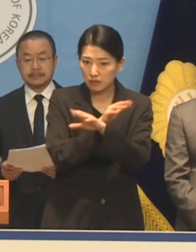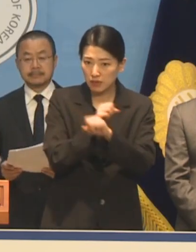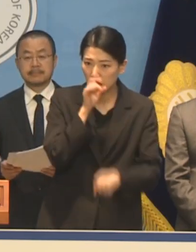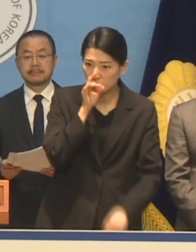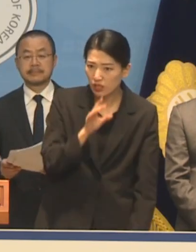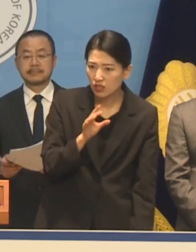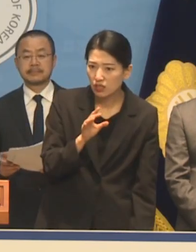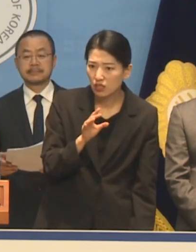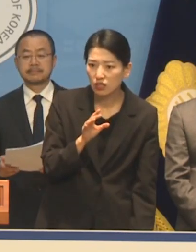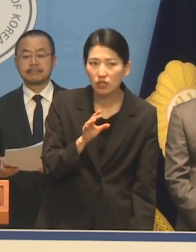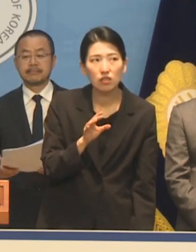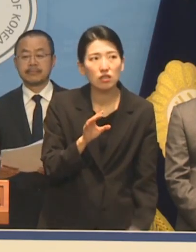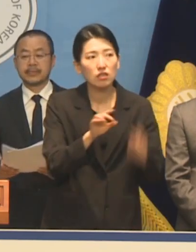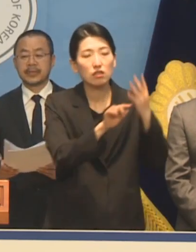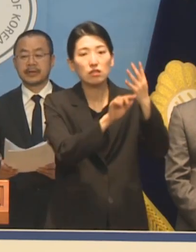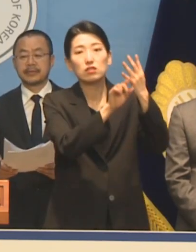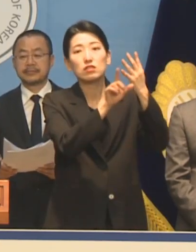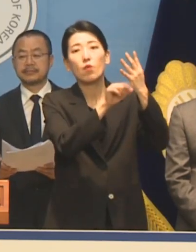회생기한 도래로